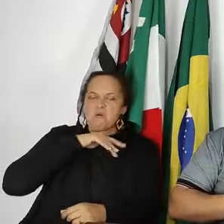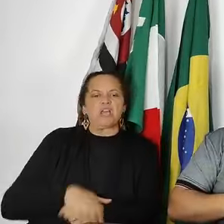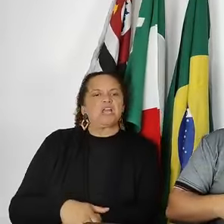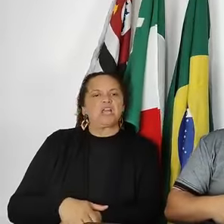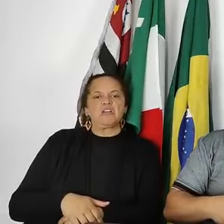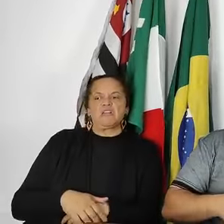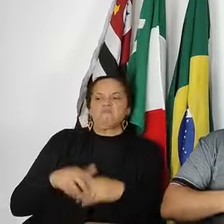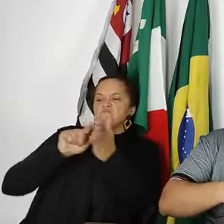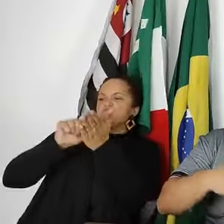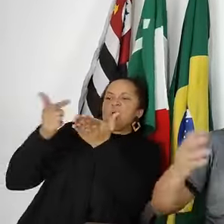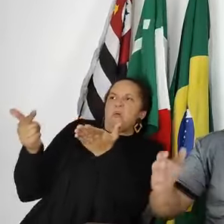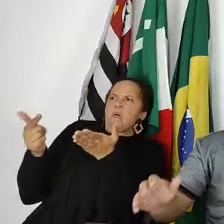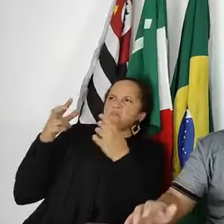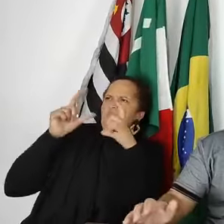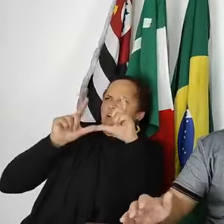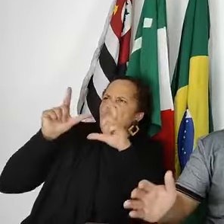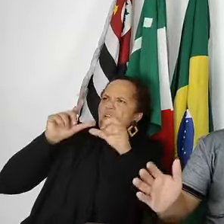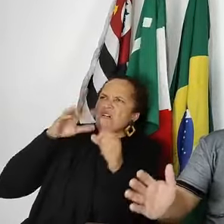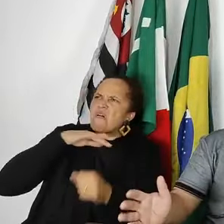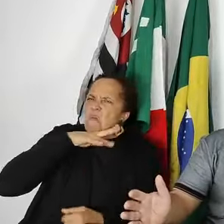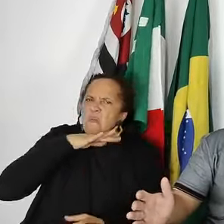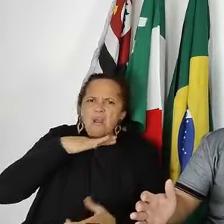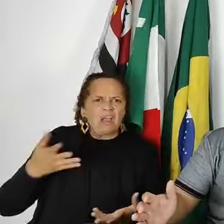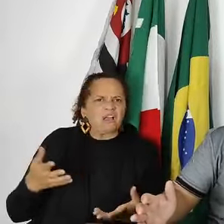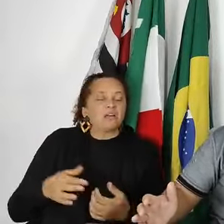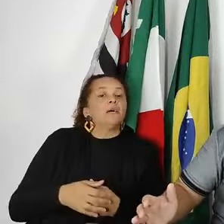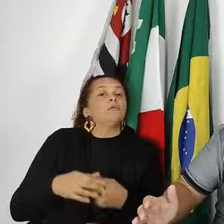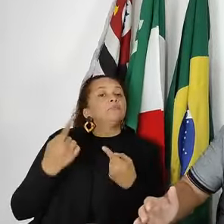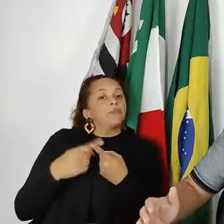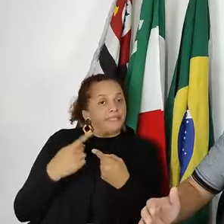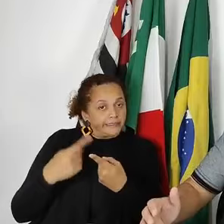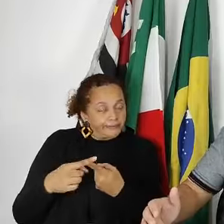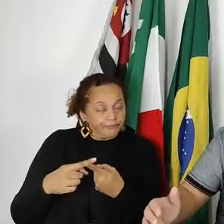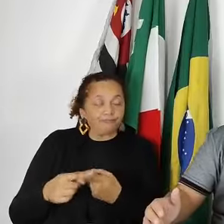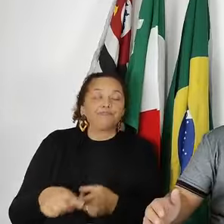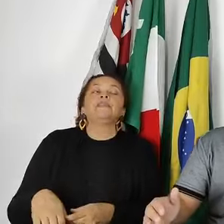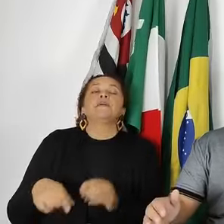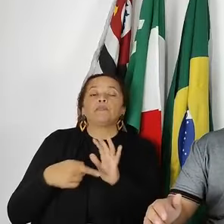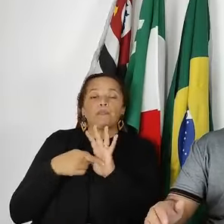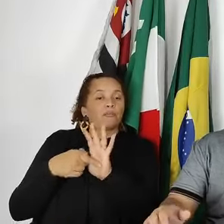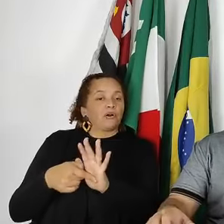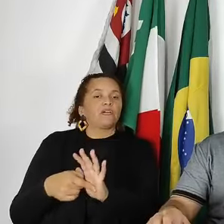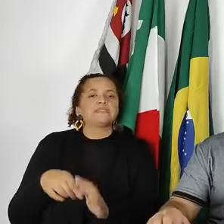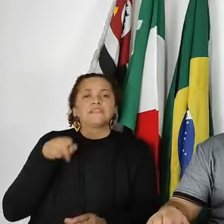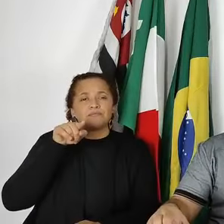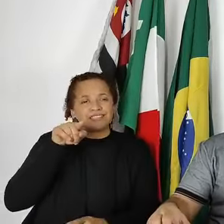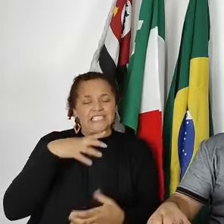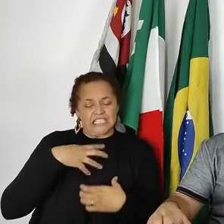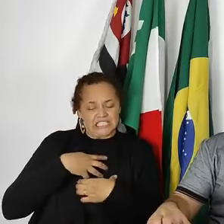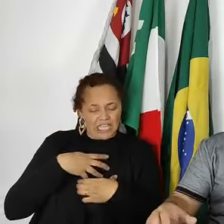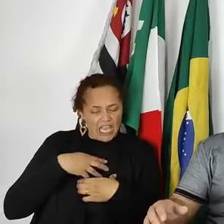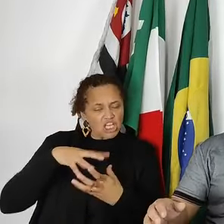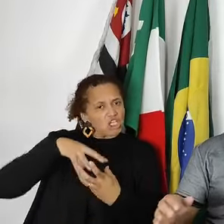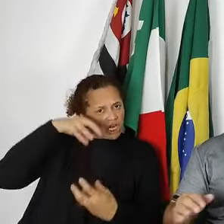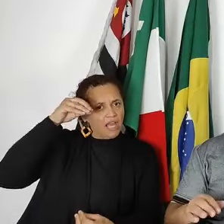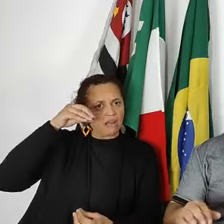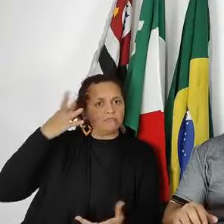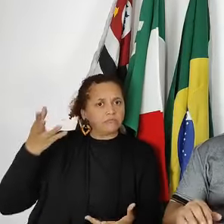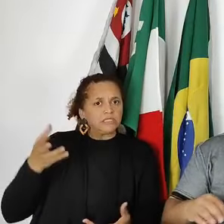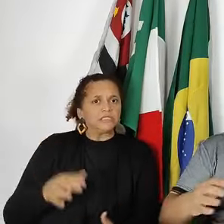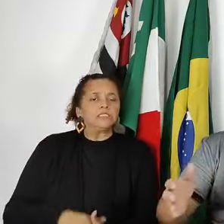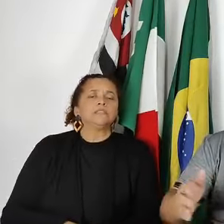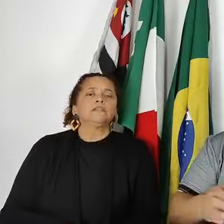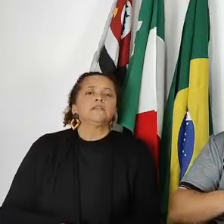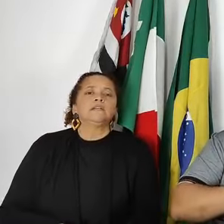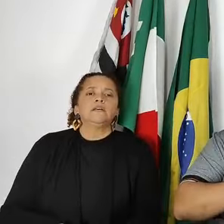programas absurdos, de coisas que a televisão, infelizmente, tem colocado e que tem destruído os seres humanos. Nós sabemos que